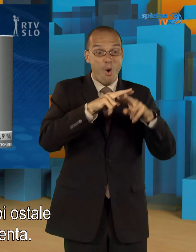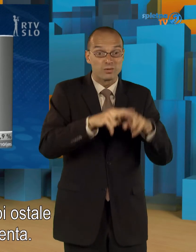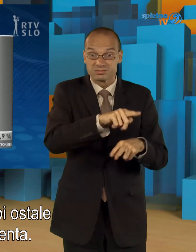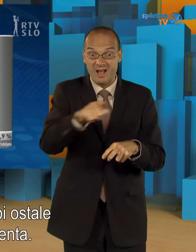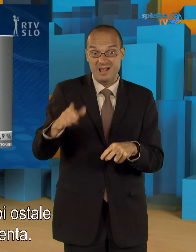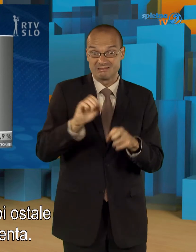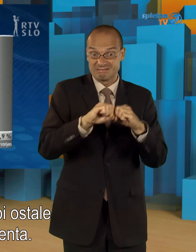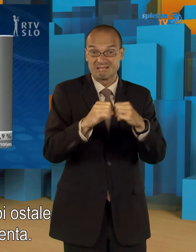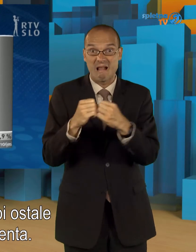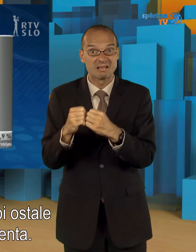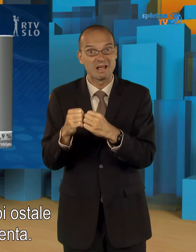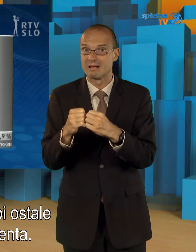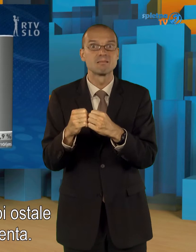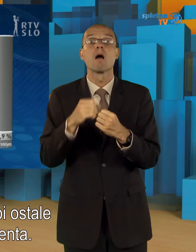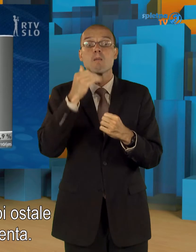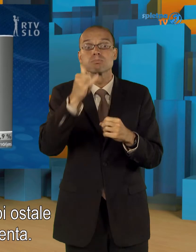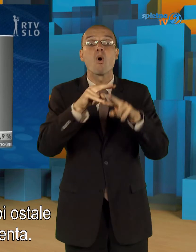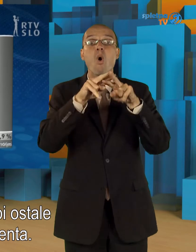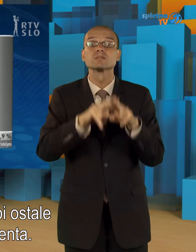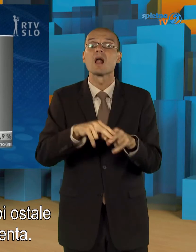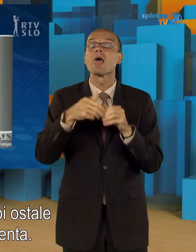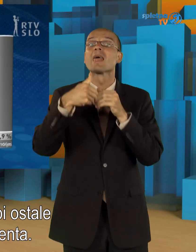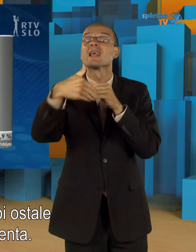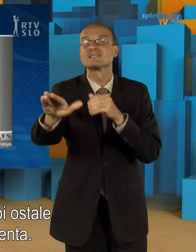Ostale stranke bi ostale zunaj parlamenta.